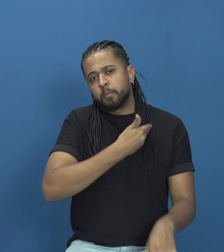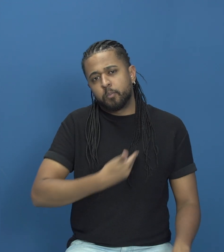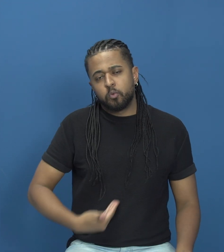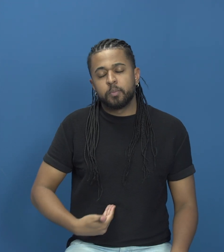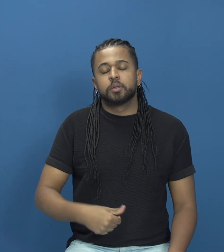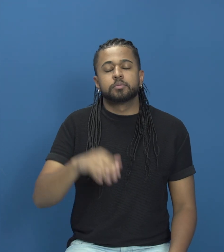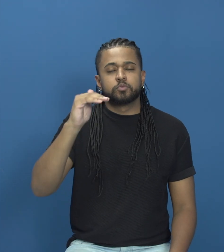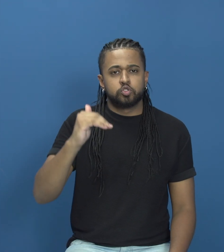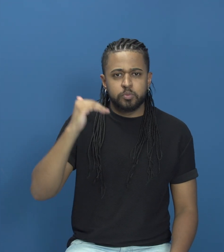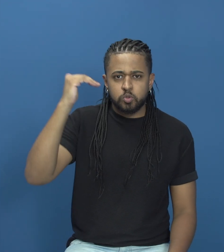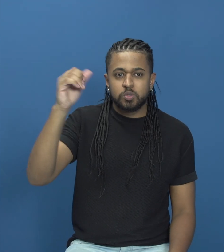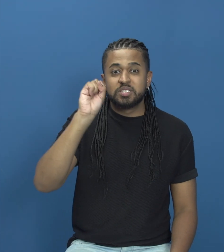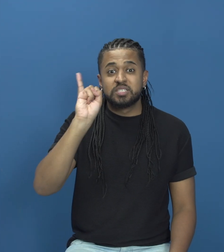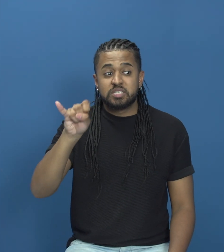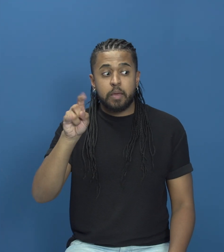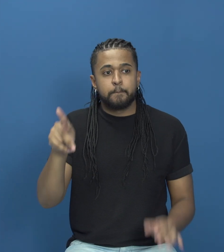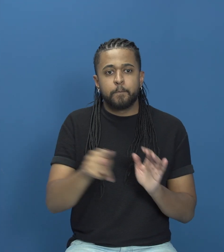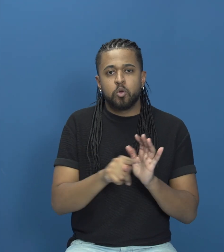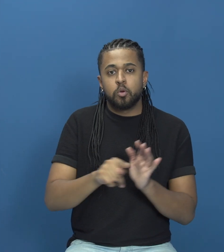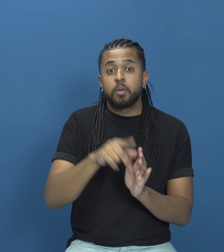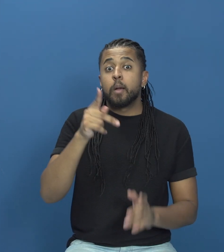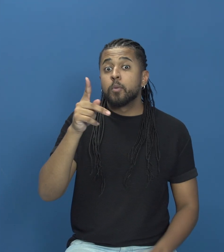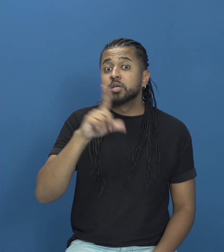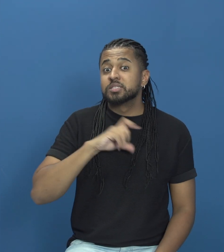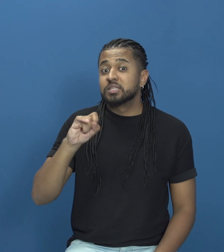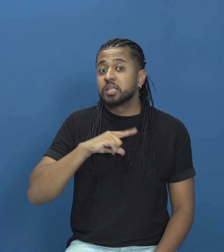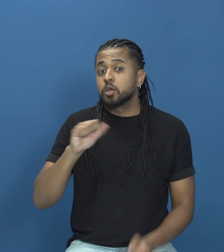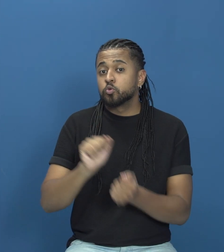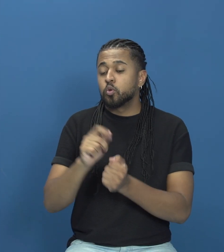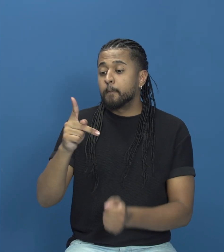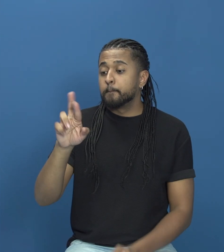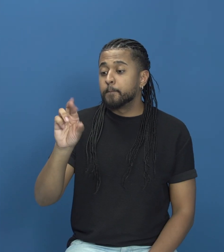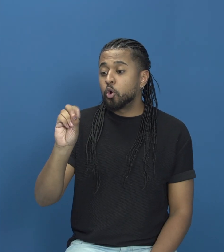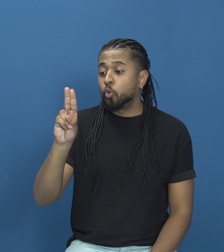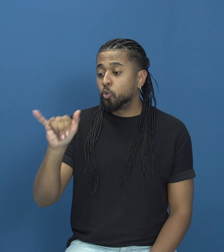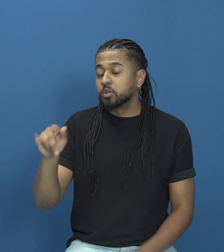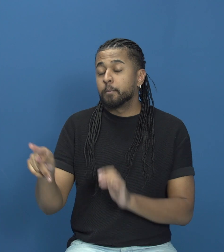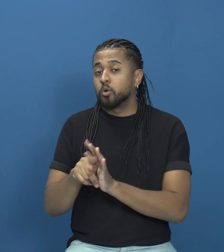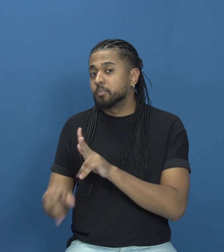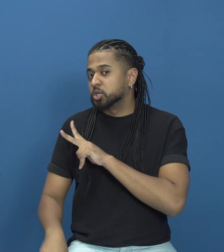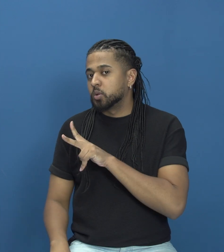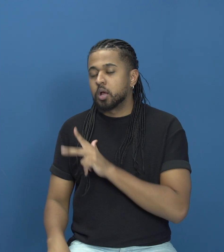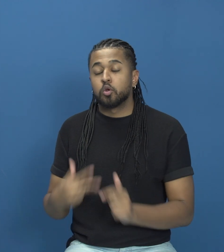superior, caso seja beneficiário do ProUni, junto às instituições privadas.